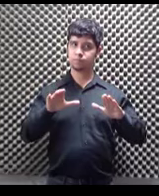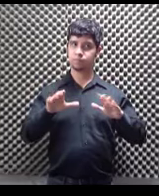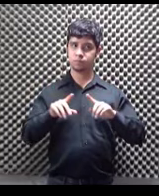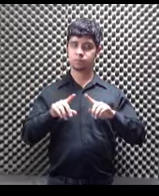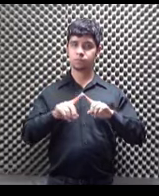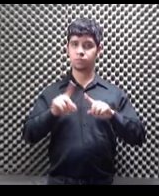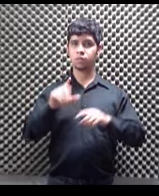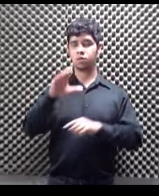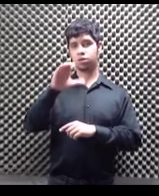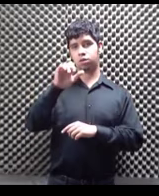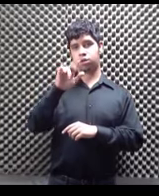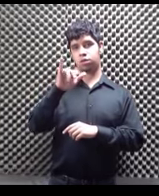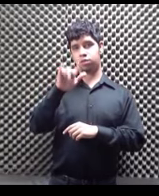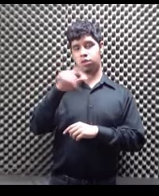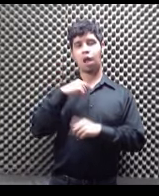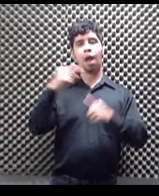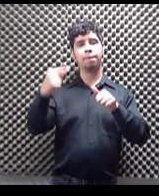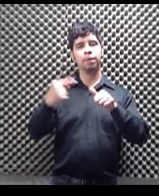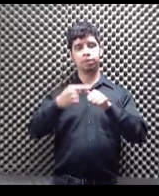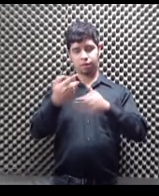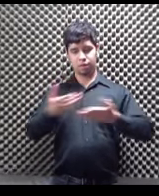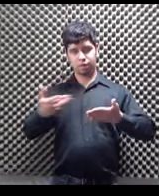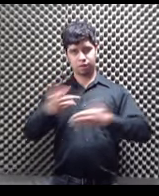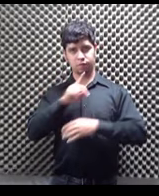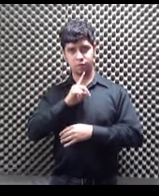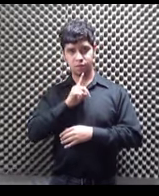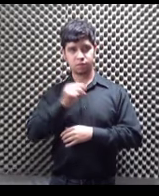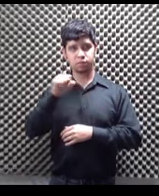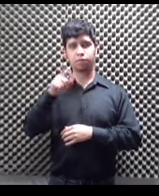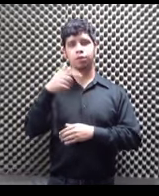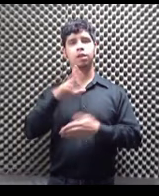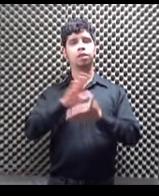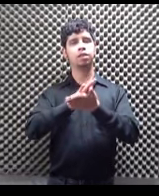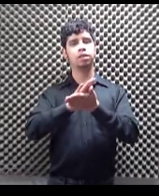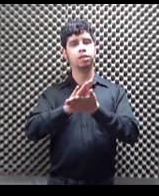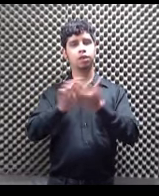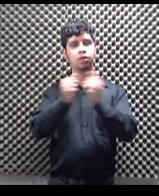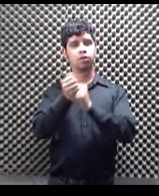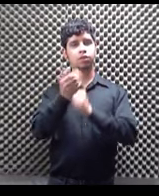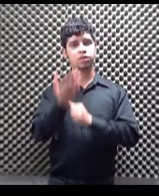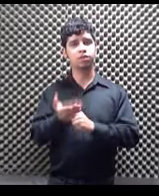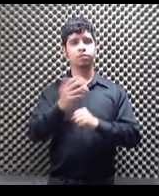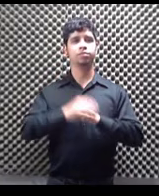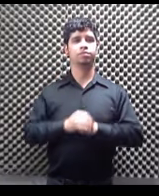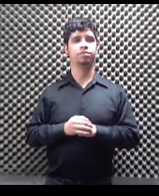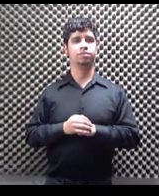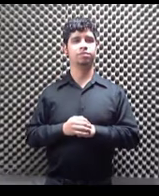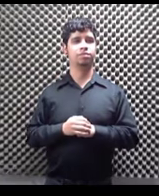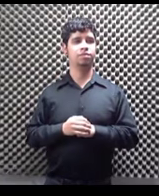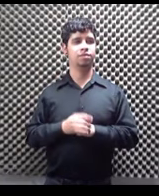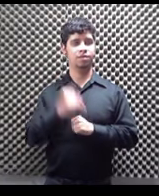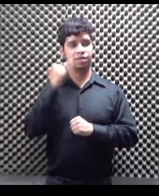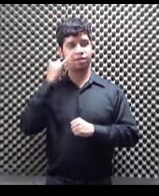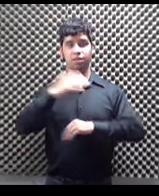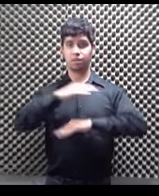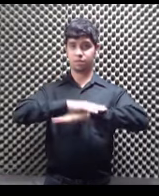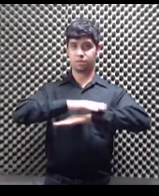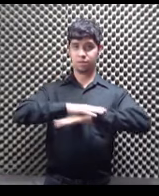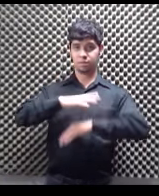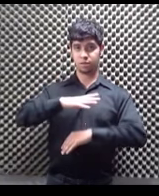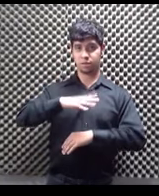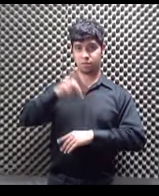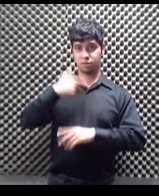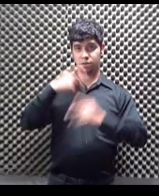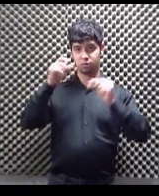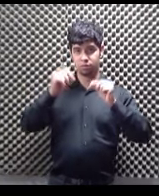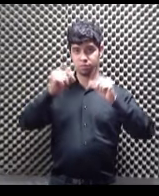Carmelo es primerizo, ¿verdad? Sí. Sí. Sí. Pues entonces, así vamos a ser tiernos contigo porque eres primerizo. Gracias. Sí. Si te portas bien, te tenemos un regalito. Una